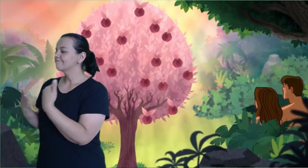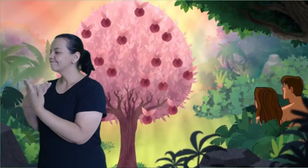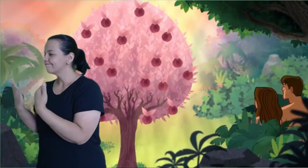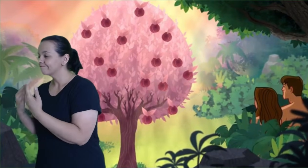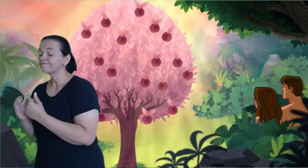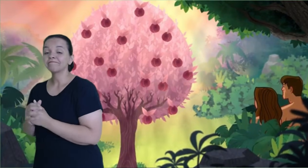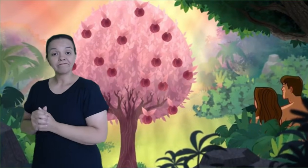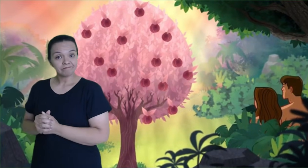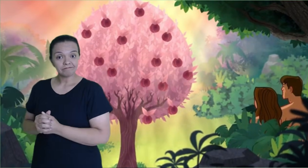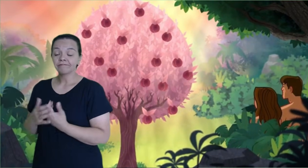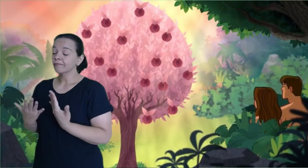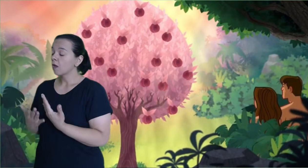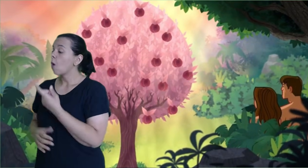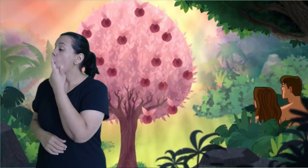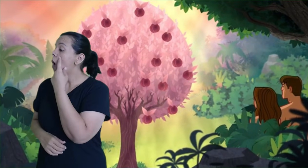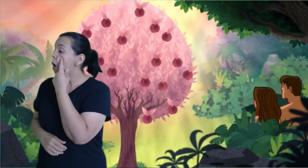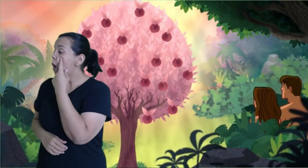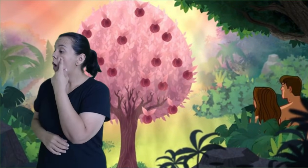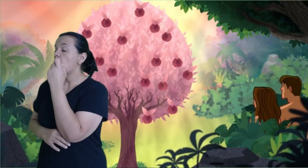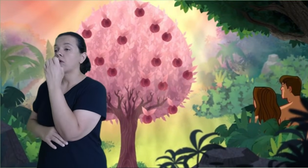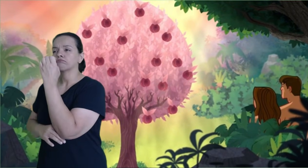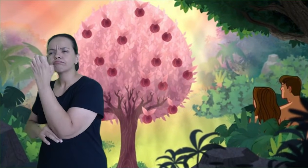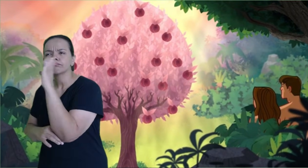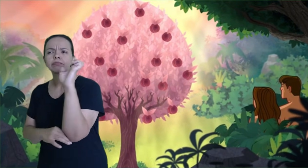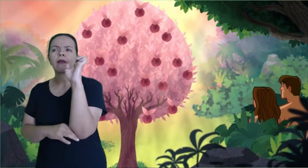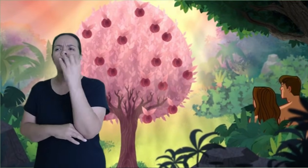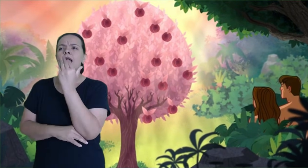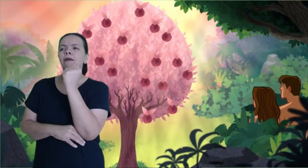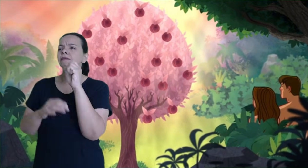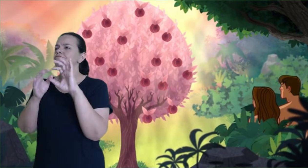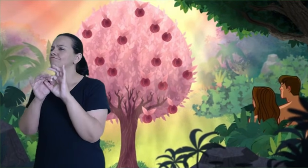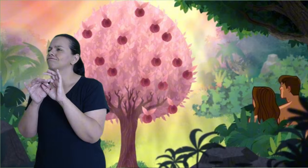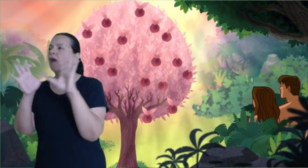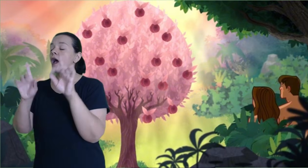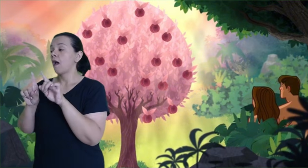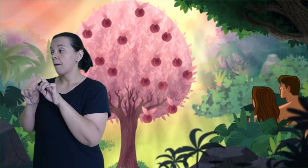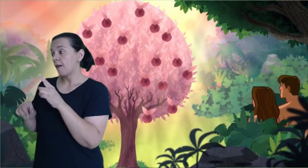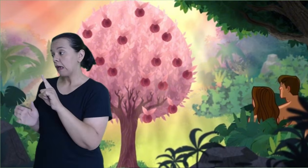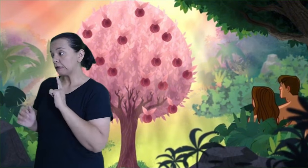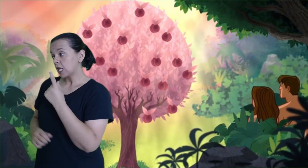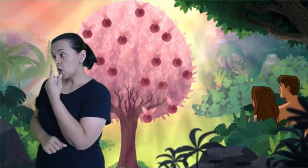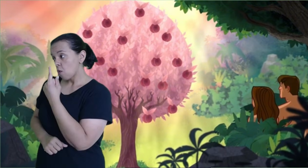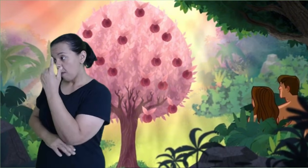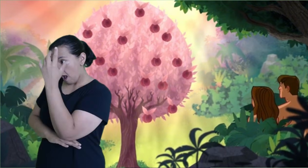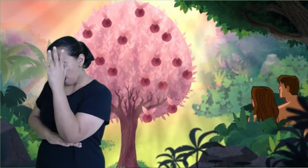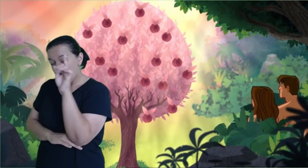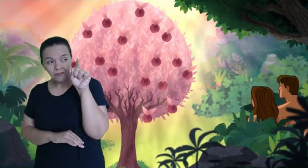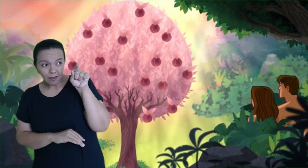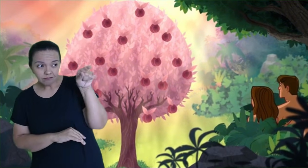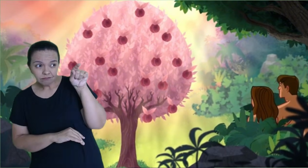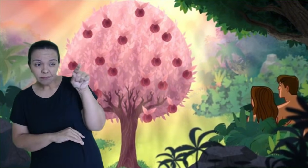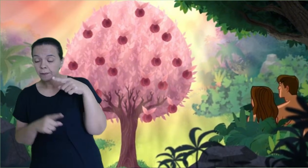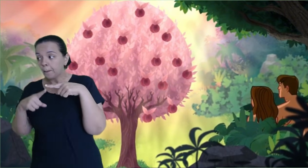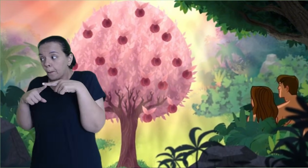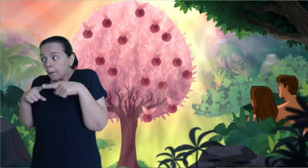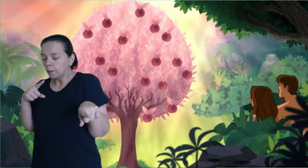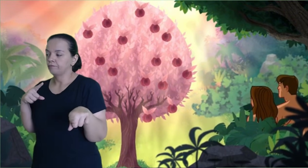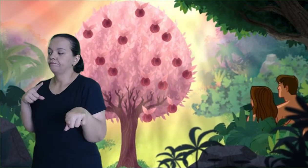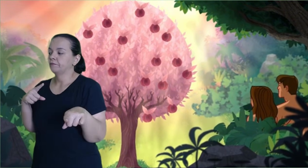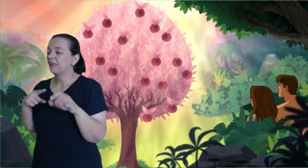comessem do fruto de todas as árvores, exceto uma. Se eles comessem do fruto da árvore do conhecimento do bem e do mal, teriam que deixar o jardim e